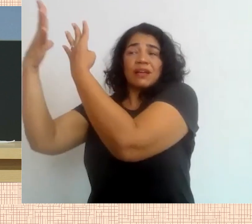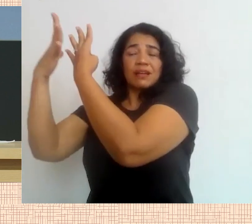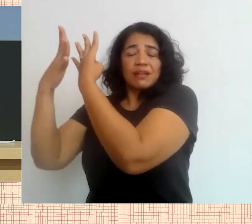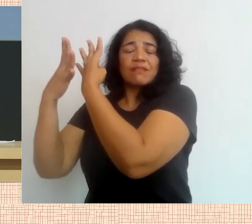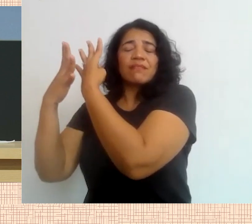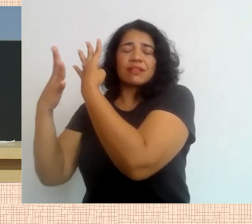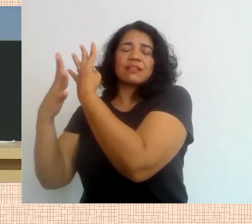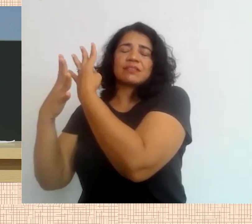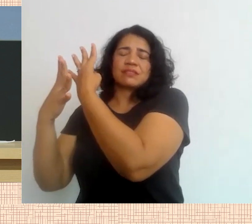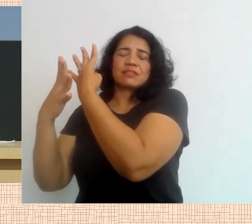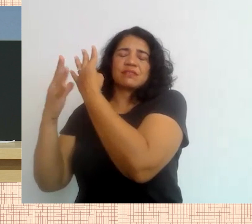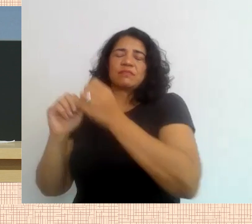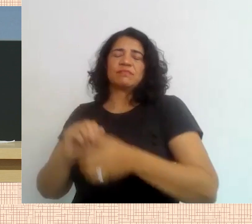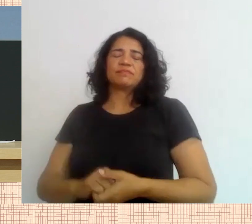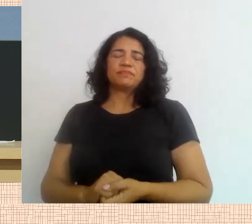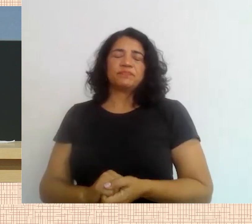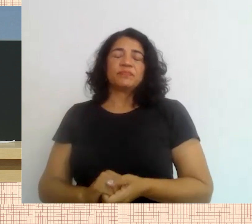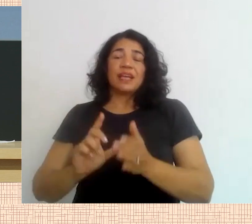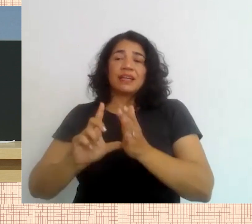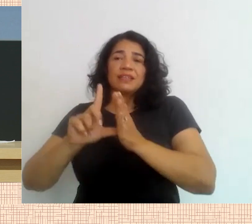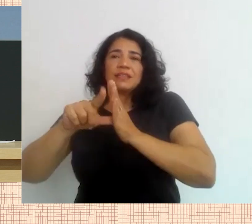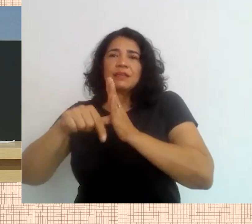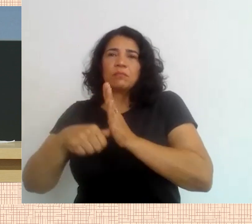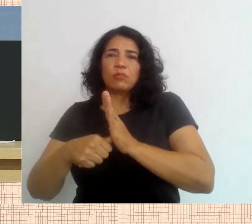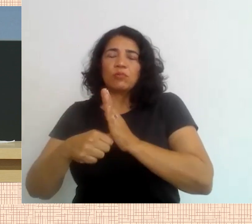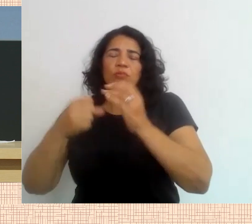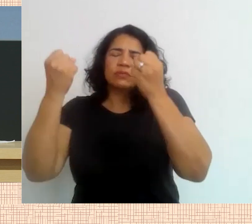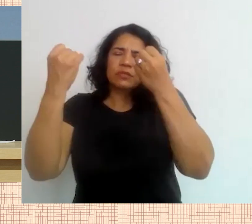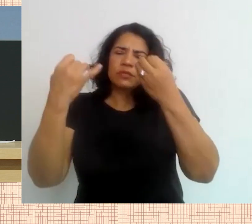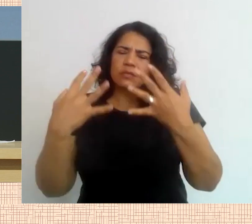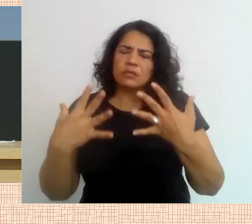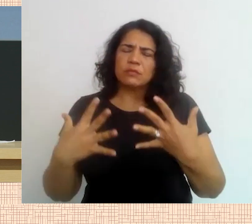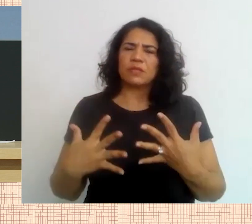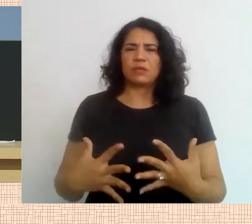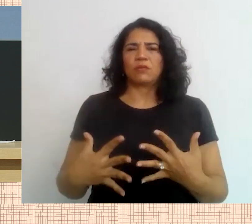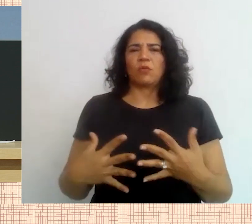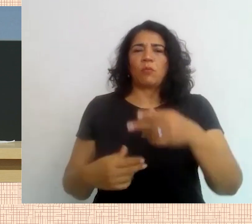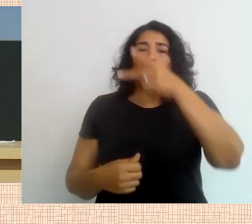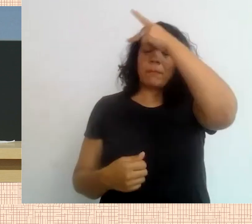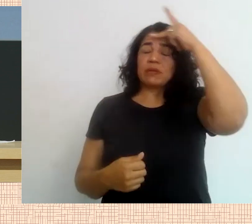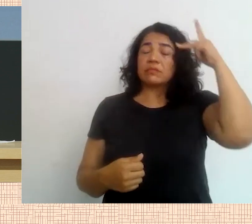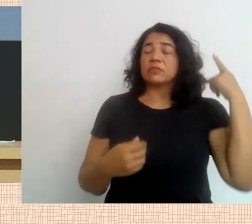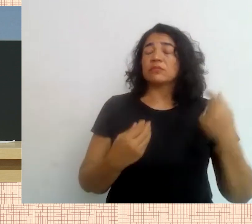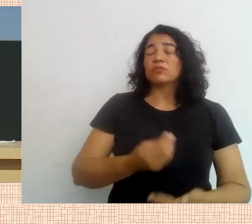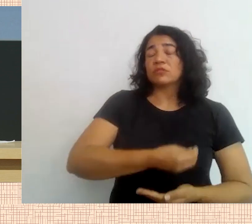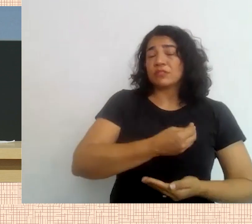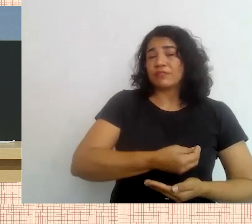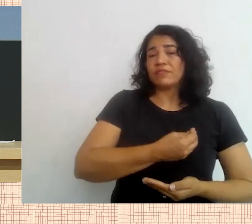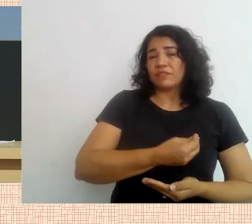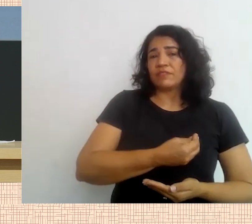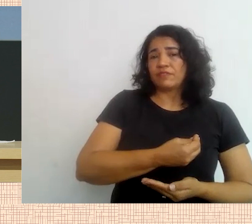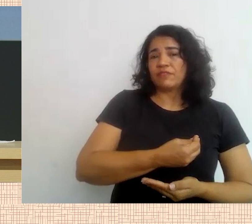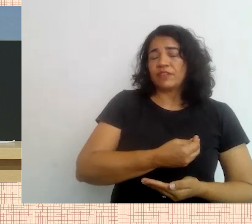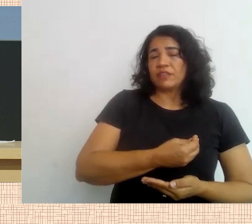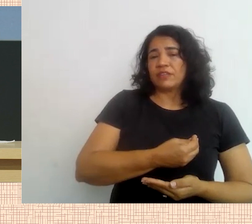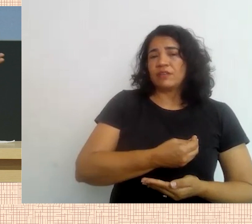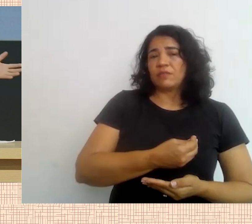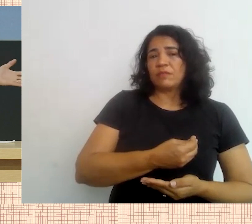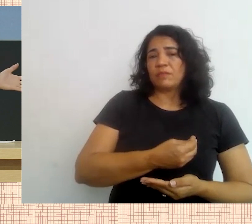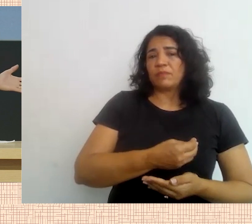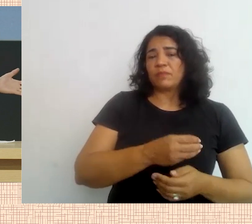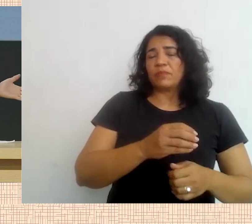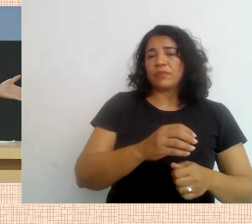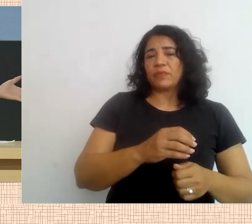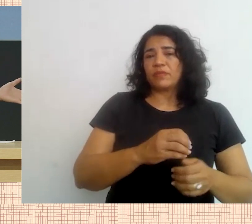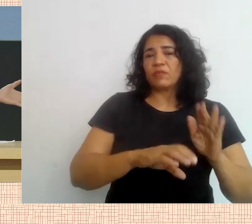E eles creram, e quando creram, a palavra passou a operar eficazmente neles. Irmãos, é